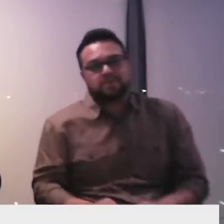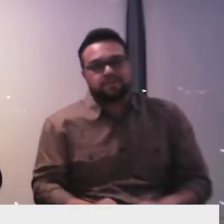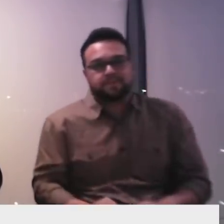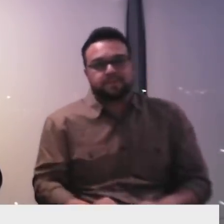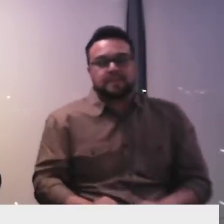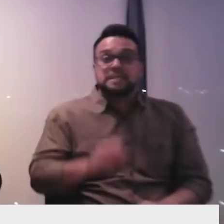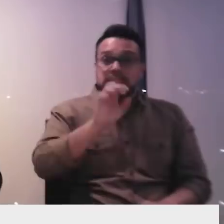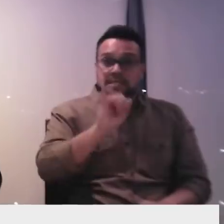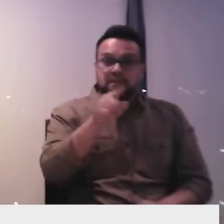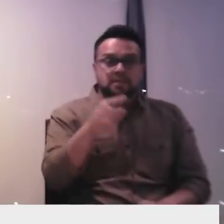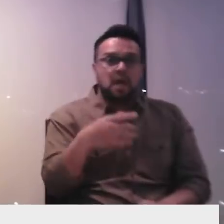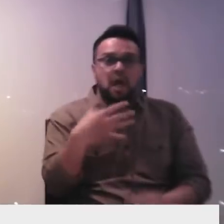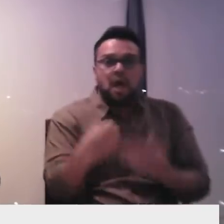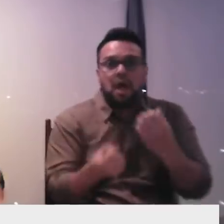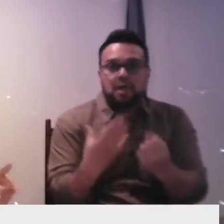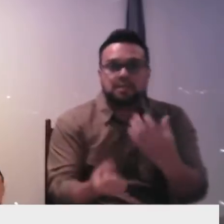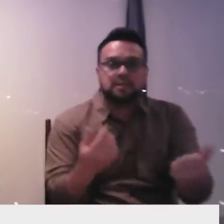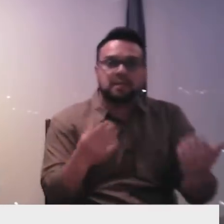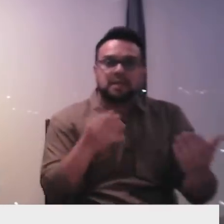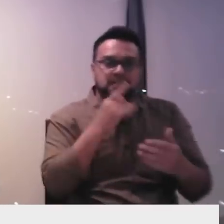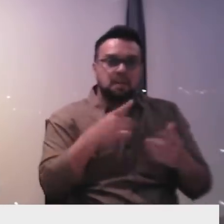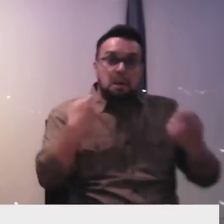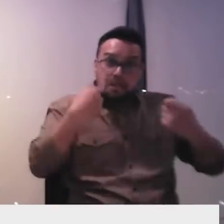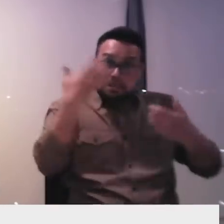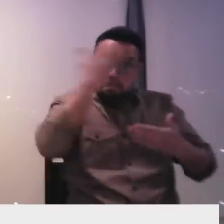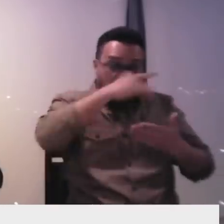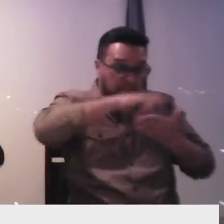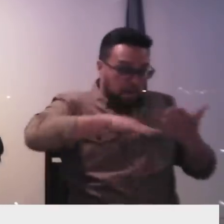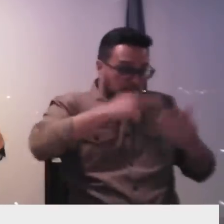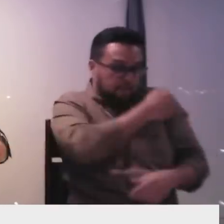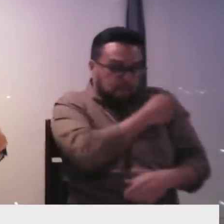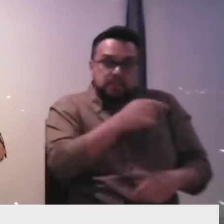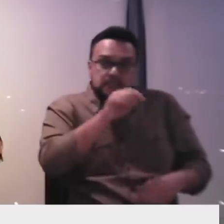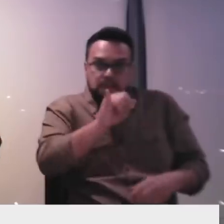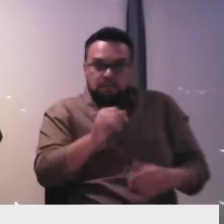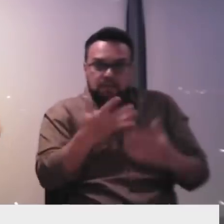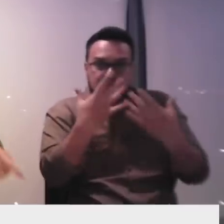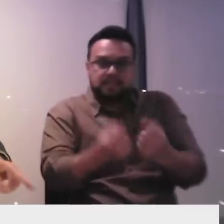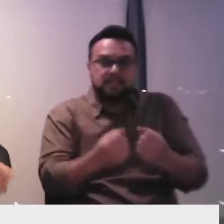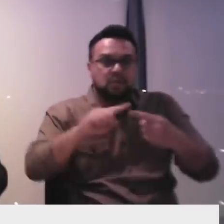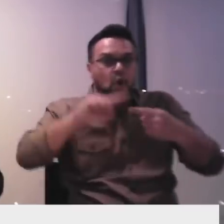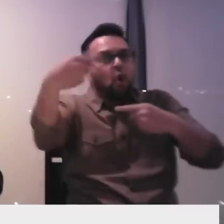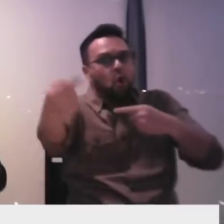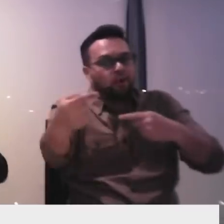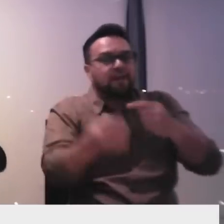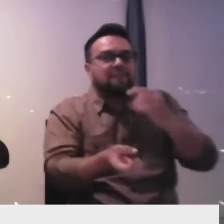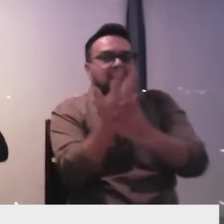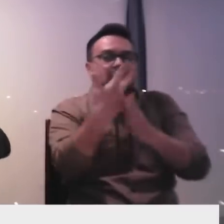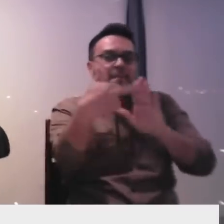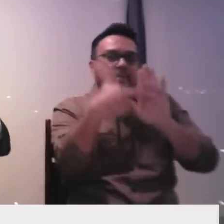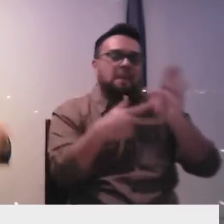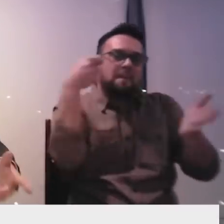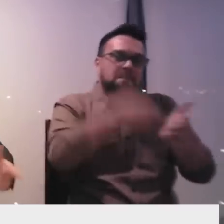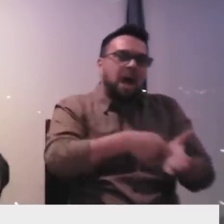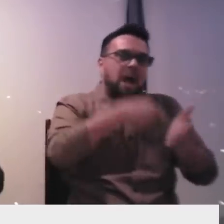Se for aceitando esse passaporte da vacinação, daqui a pouco vem outra exigência. E outra, e mais